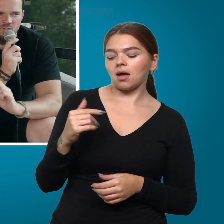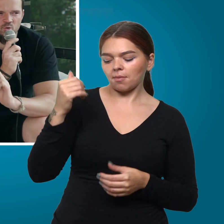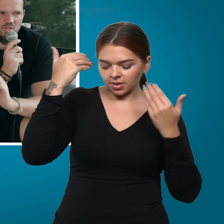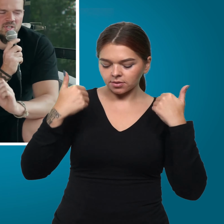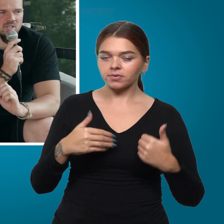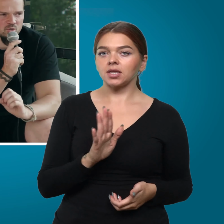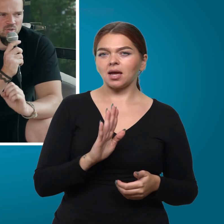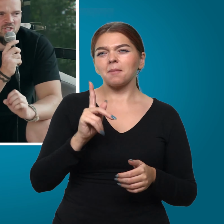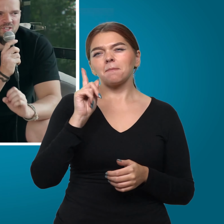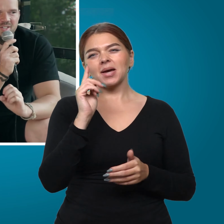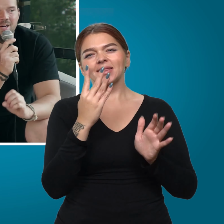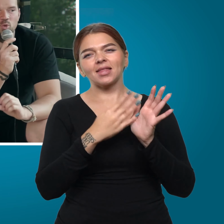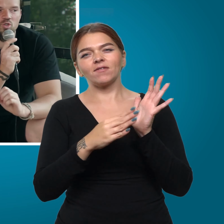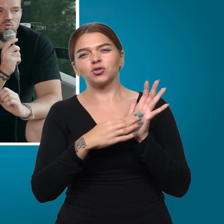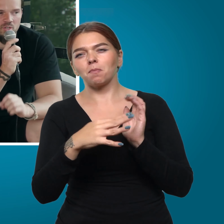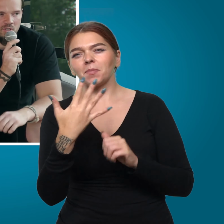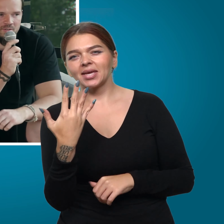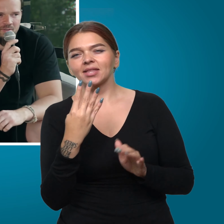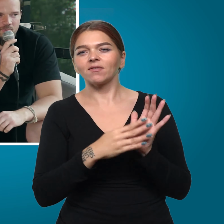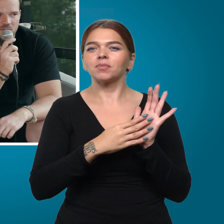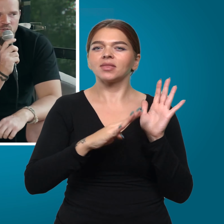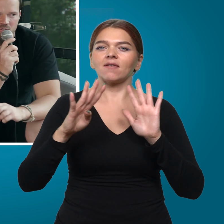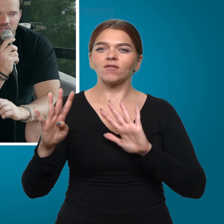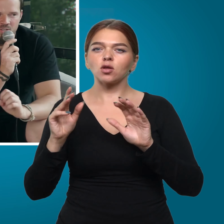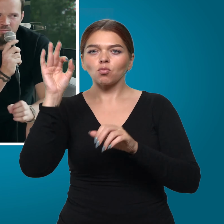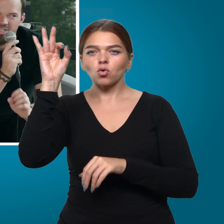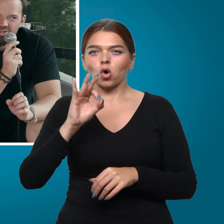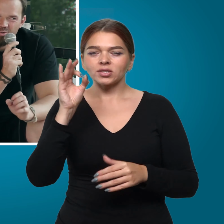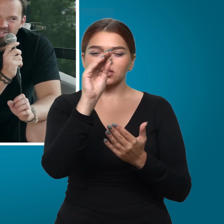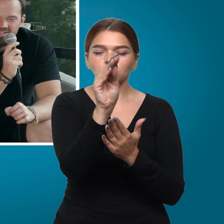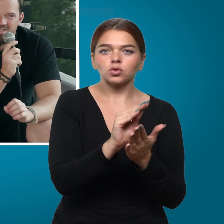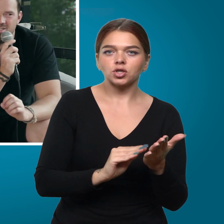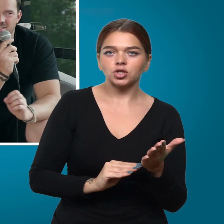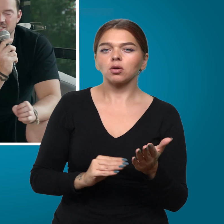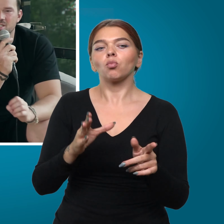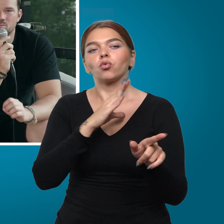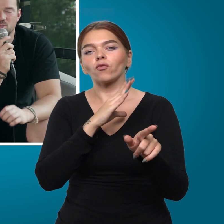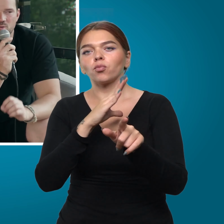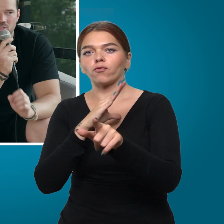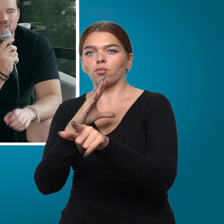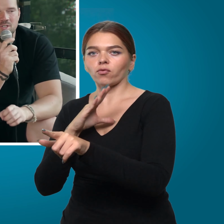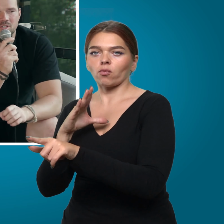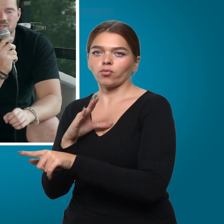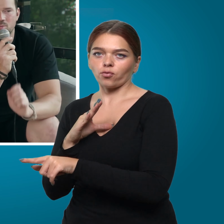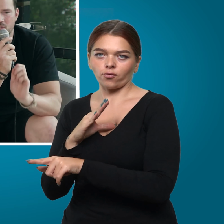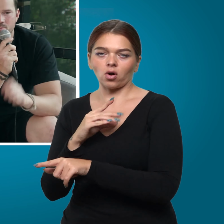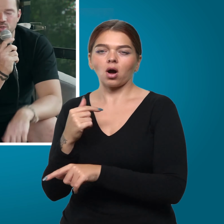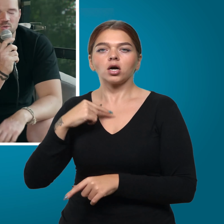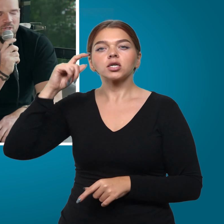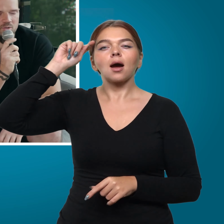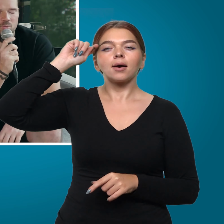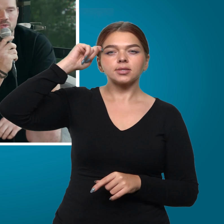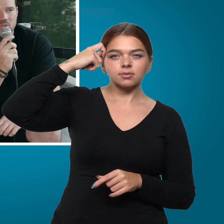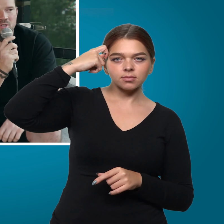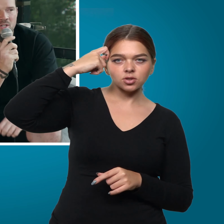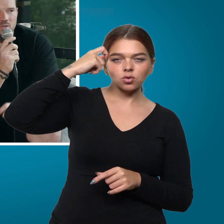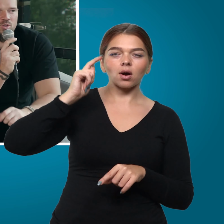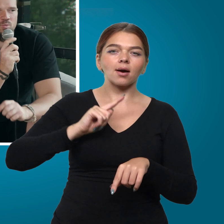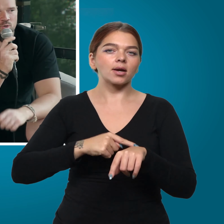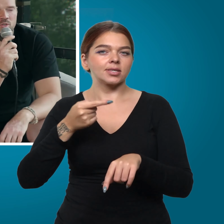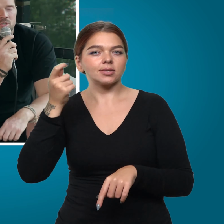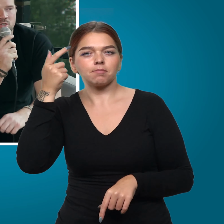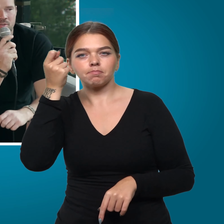95-99% to, kas ten yra surašyta, yra kam nors nutikę. Aš atsiminčiau kartais, kartais neatsiminčiau, kartais labai pirštu galėčiau parodyti,